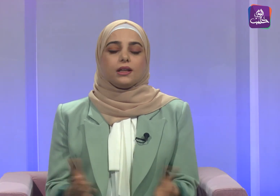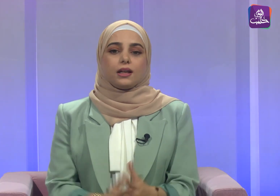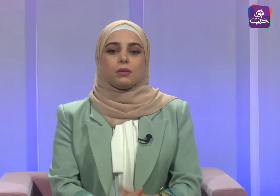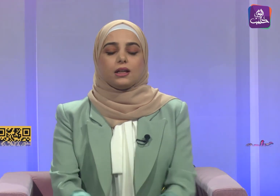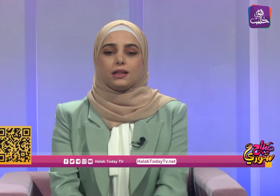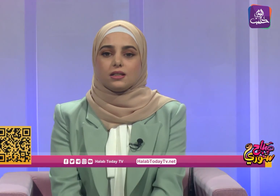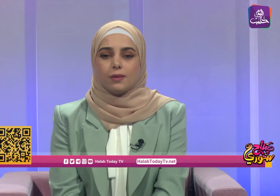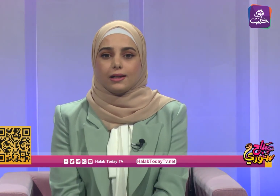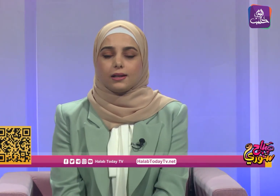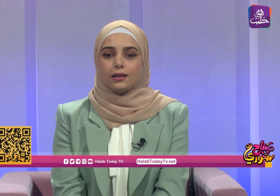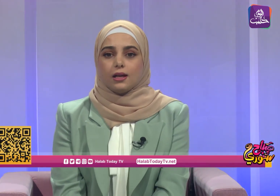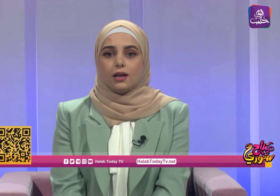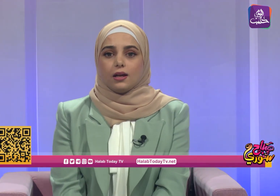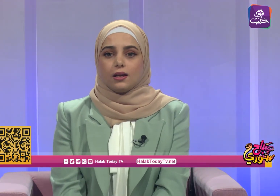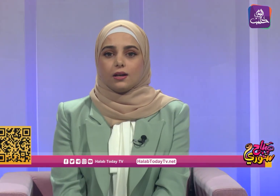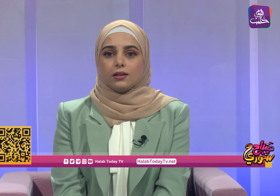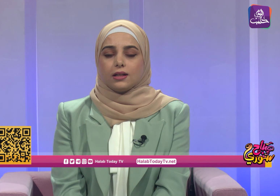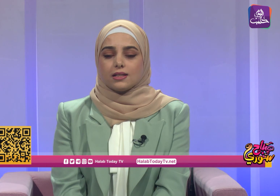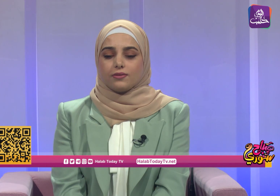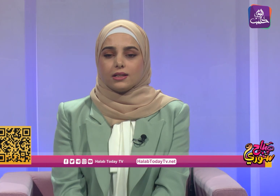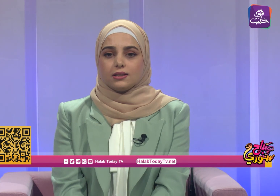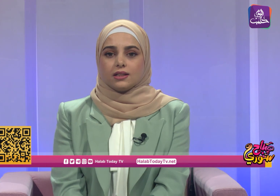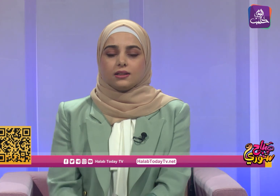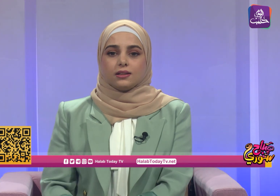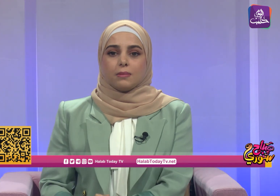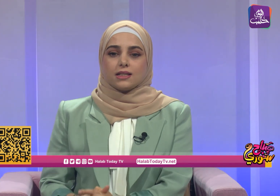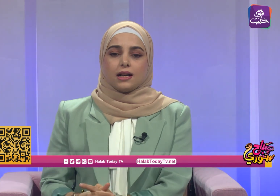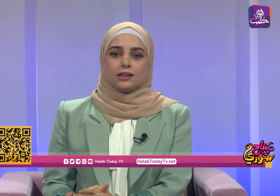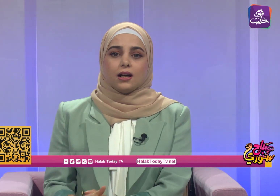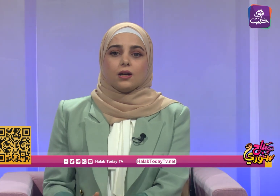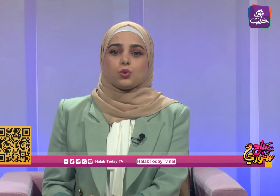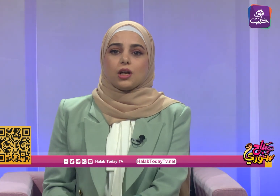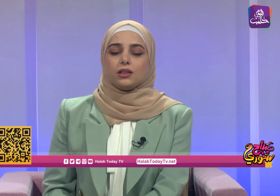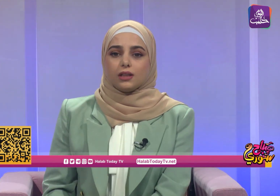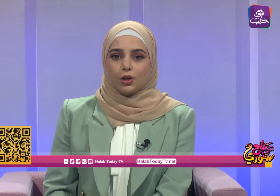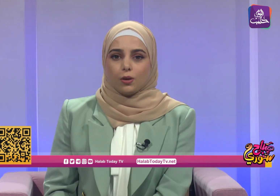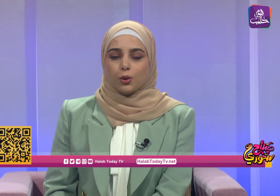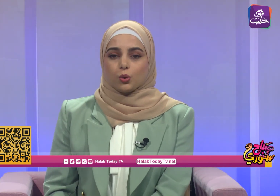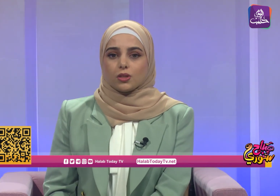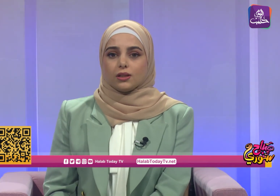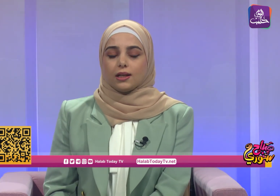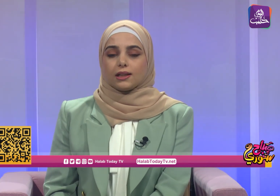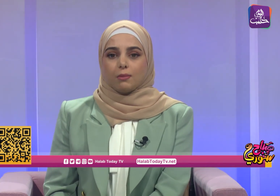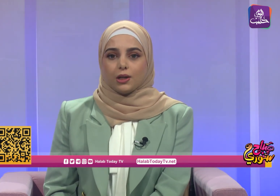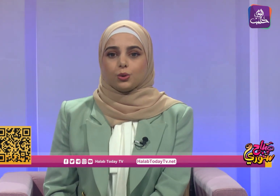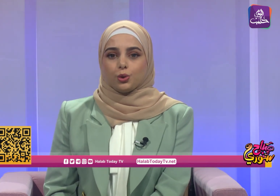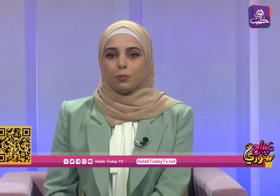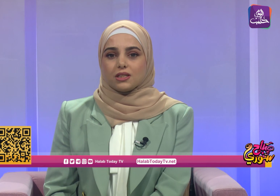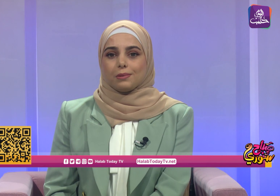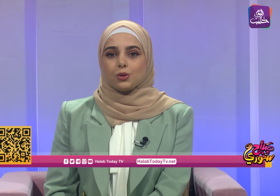نكمل الحديث معها لكن للأسف الإنترنت ما ساعدنا. مشاهدينا لهم نكون وصلنا لختام حلقة اليوم من صباح سوري،